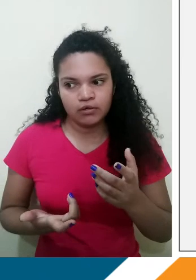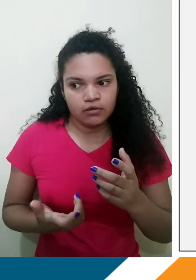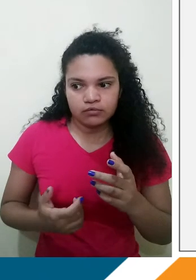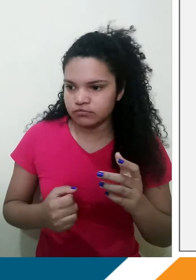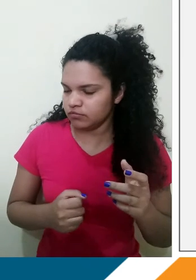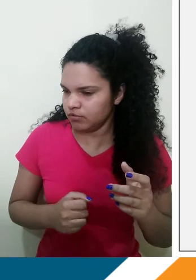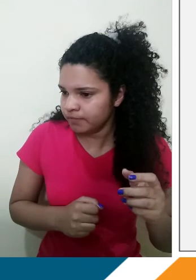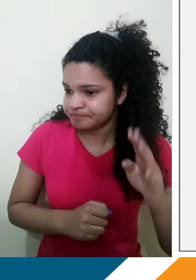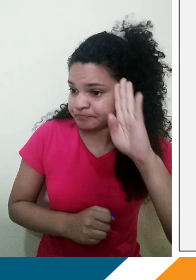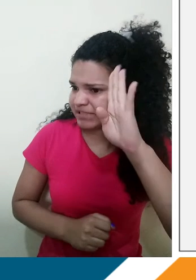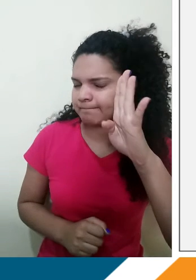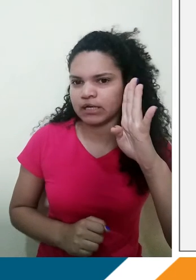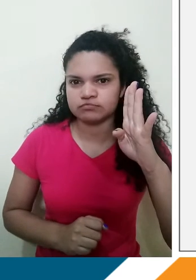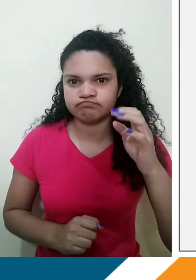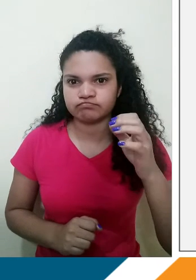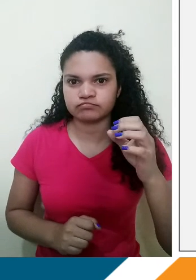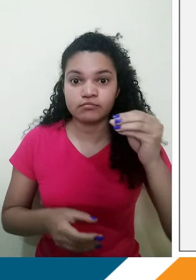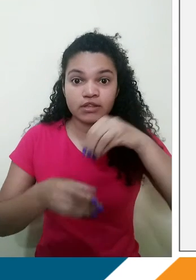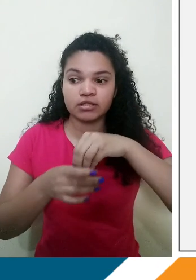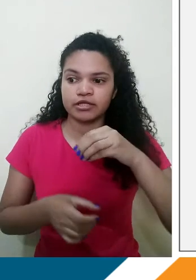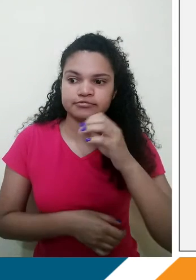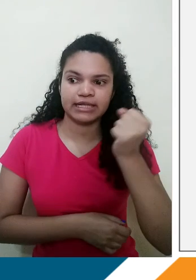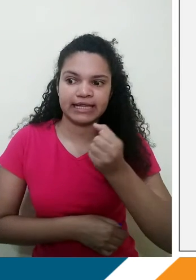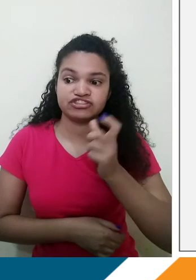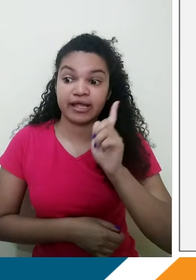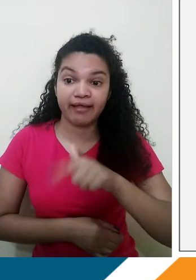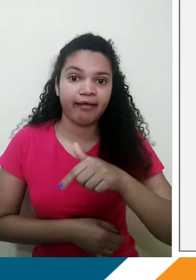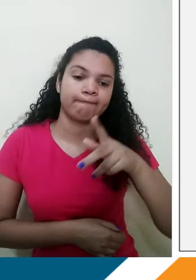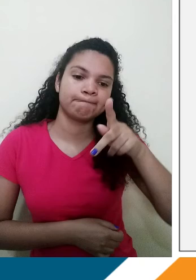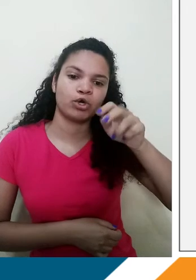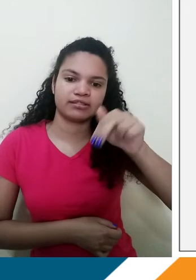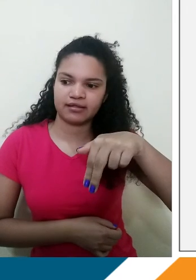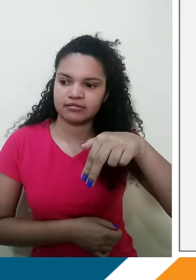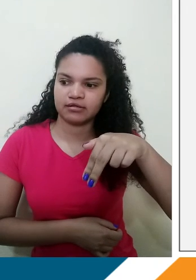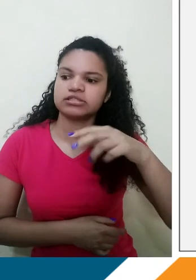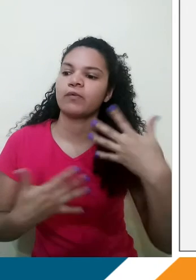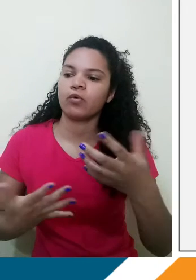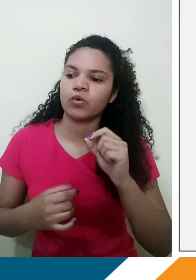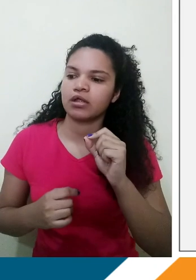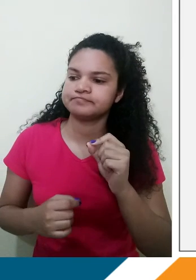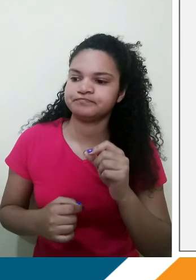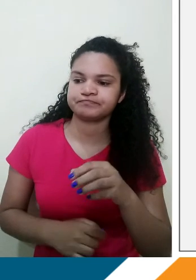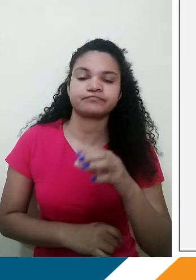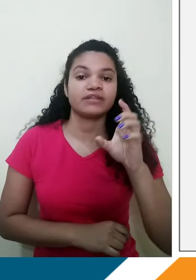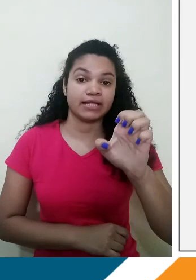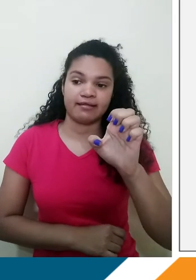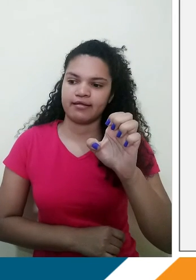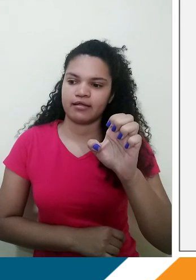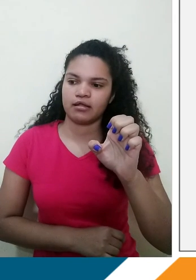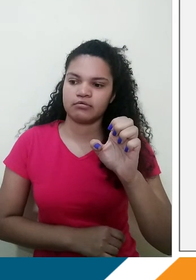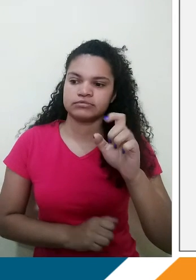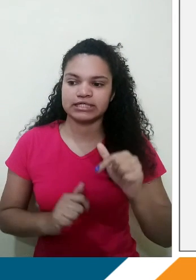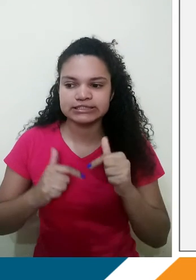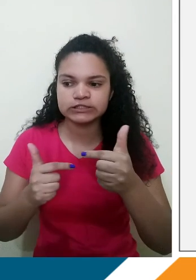resposta certa para essa questão a letra E, a ação do suco gástrico, que é o suco estomacal, sobre as proteínas